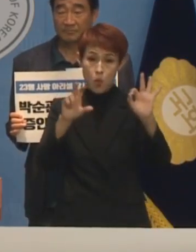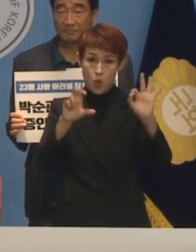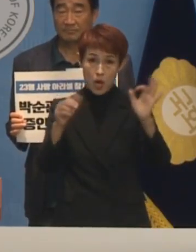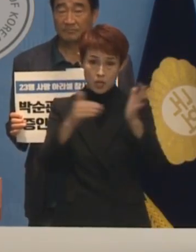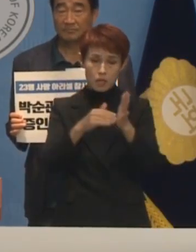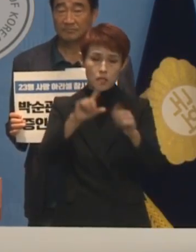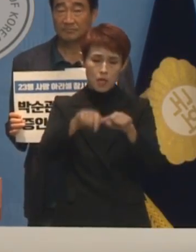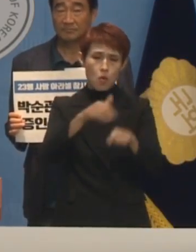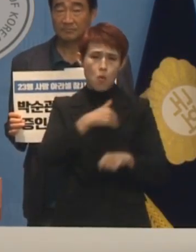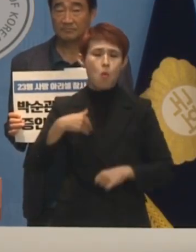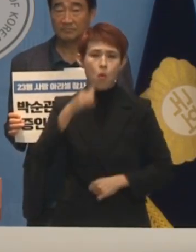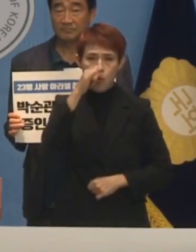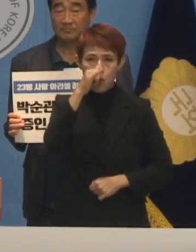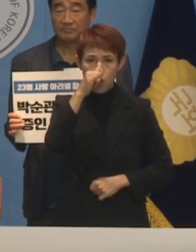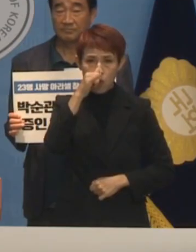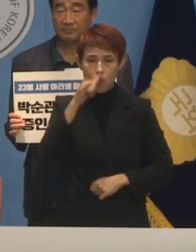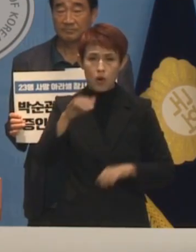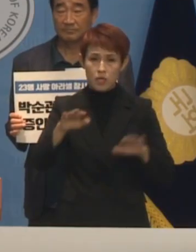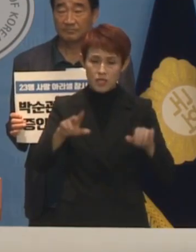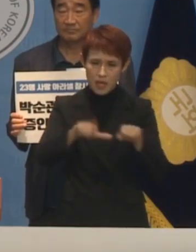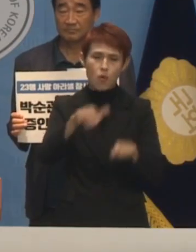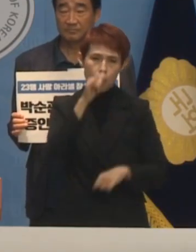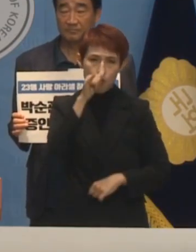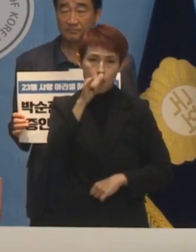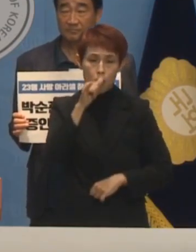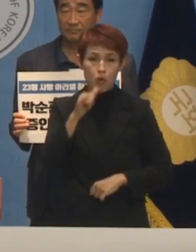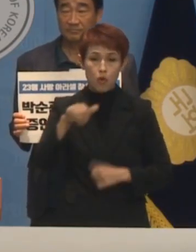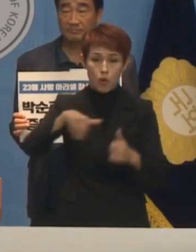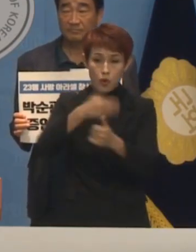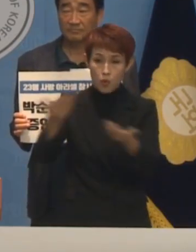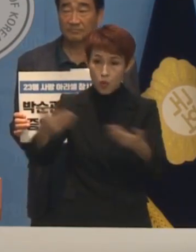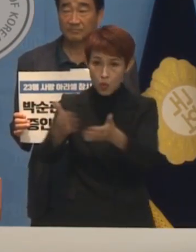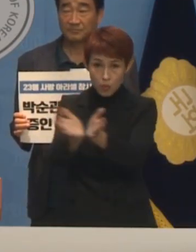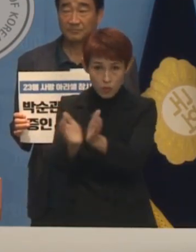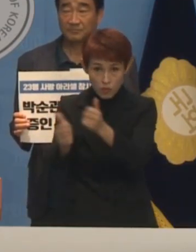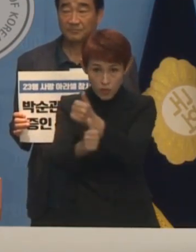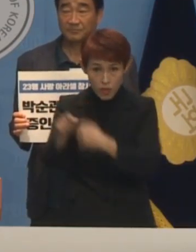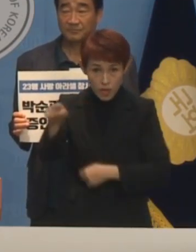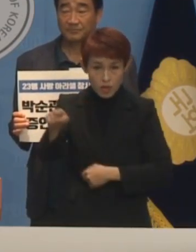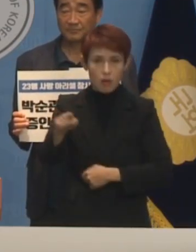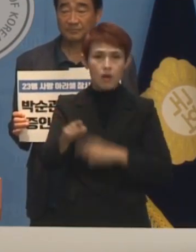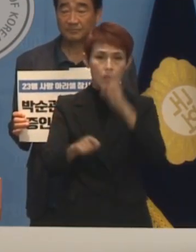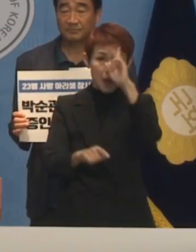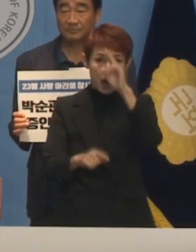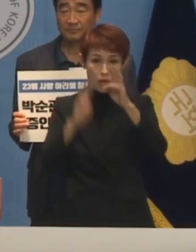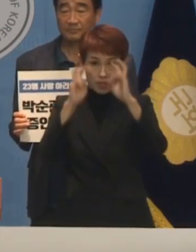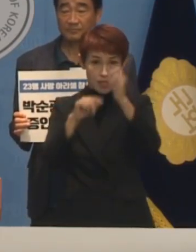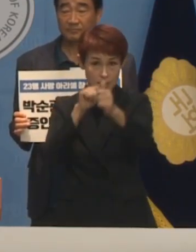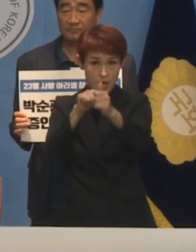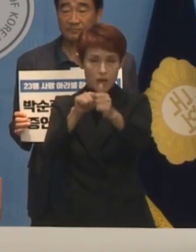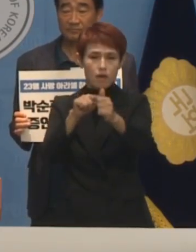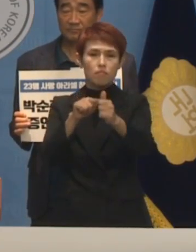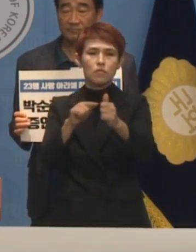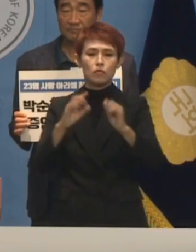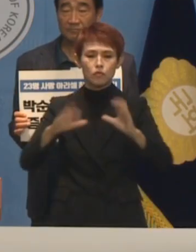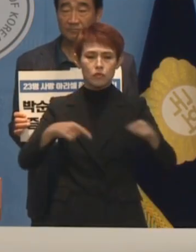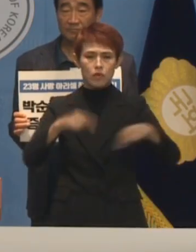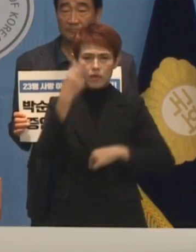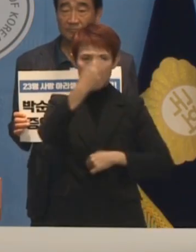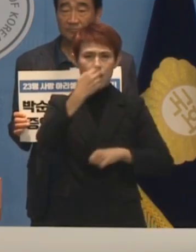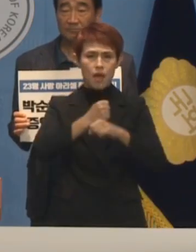있습니다. 지금이라도 환경노동위원회가 박순관 대표를 국정감사의장으로 부를 수